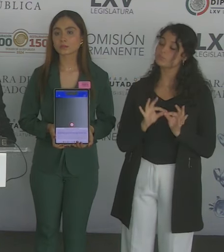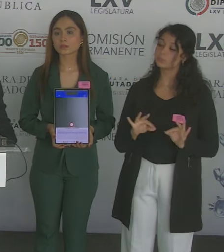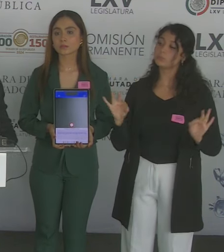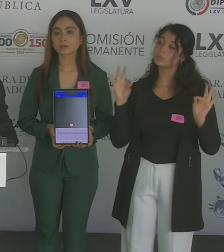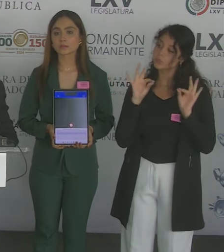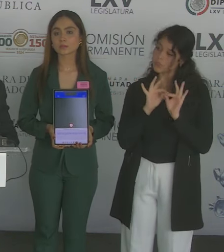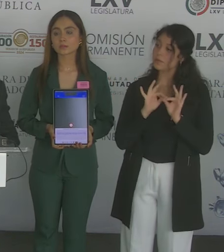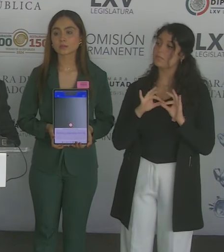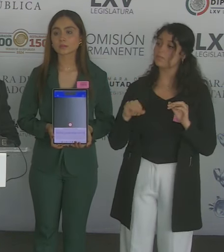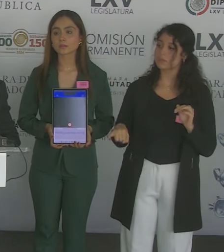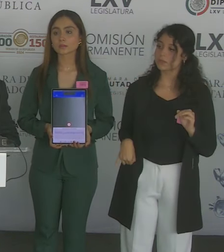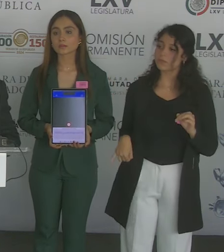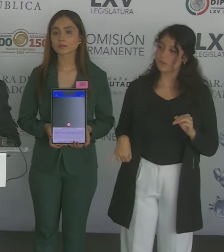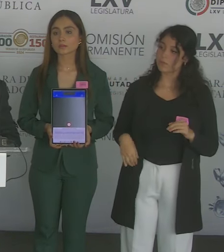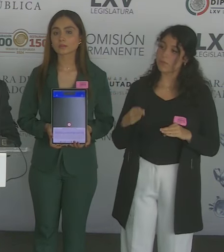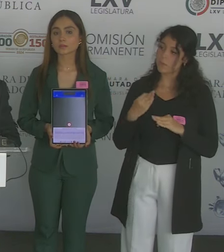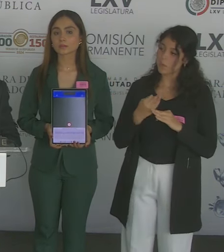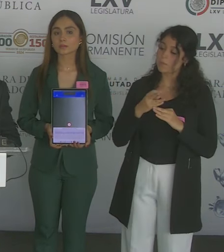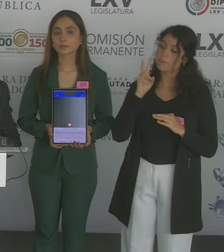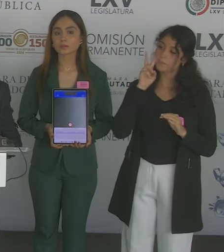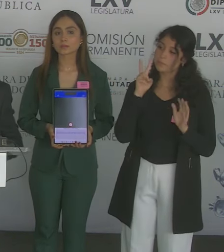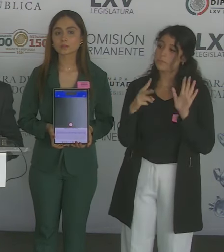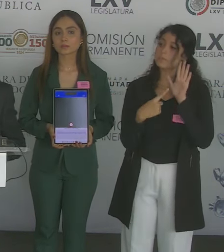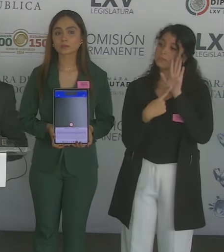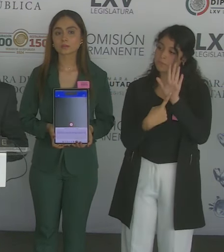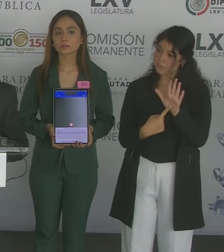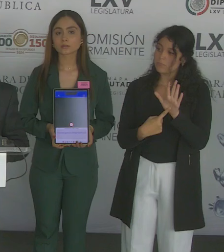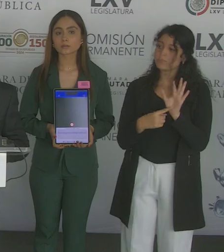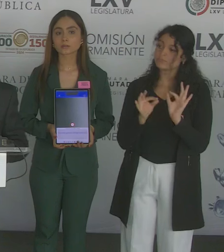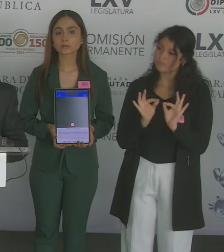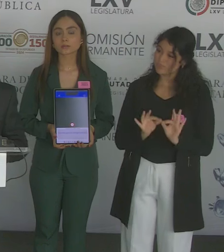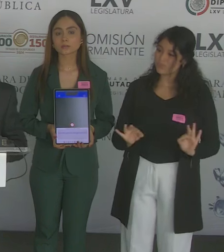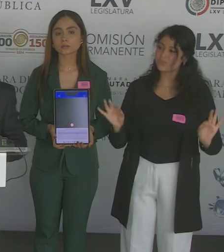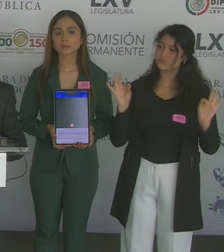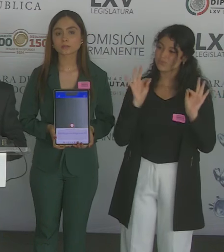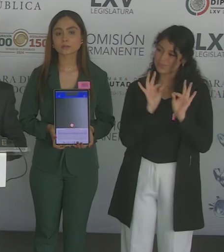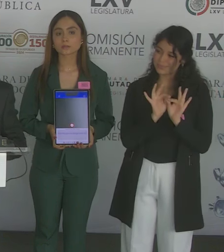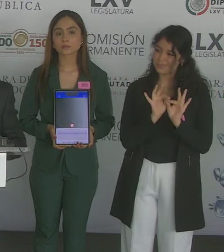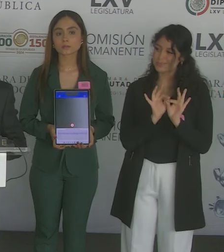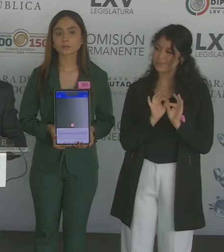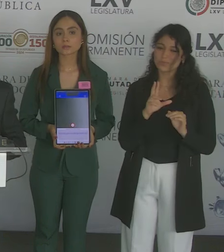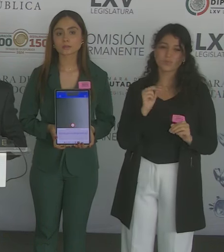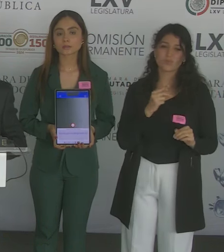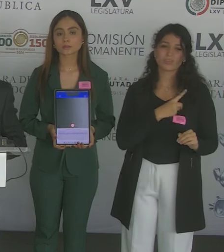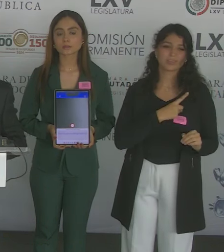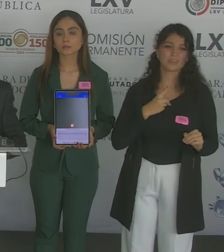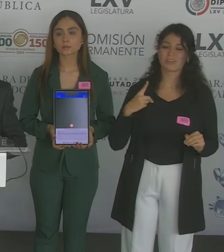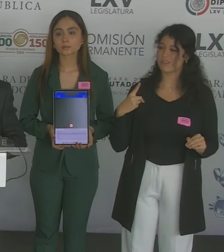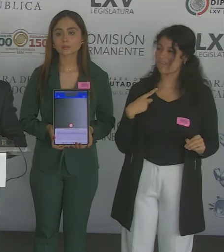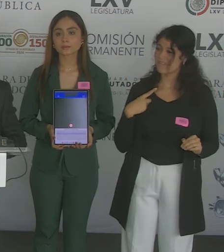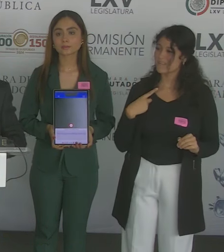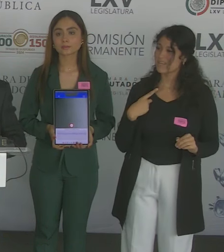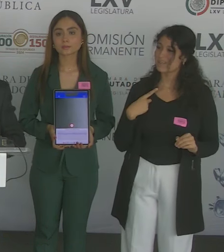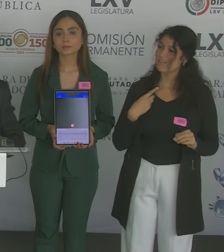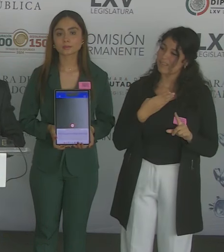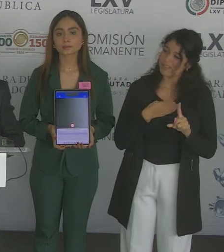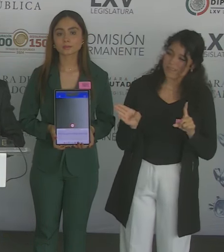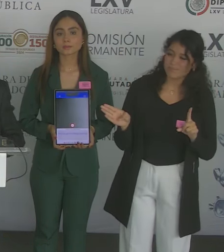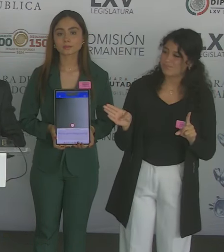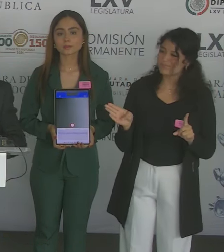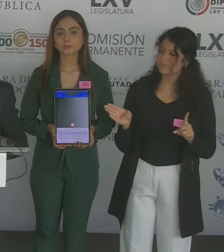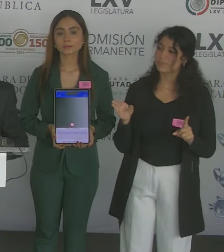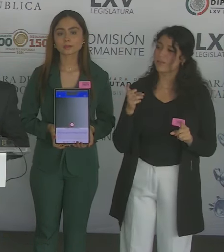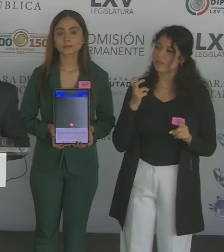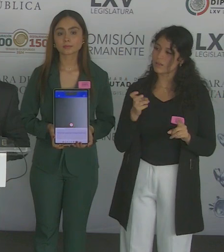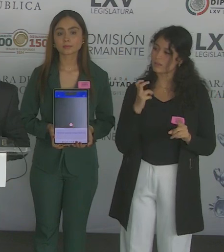presentado el día de hoy y es un paso fundamental que no debe de perder ritmo me pare que estas